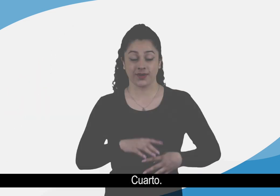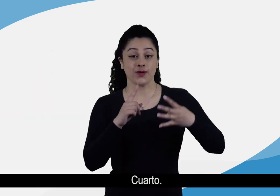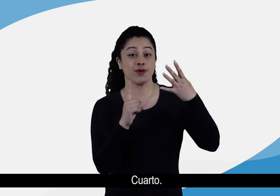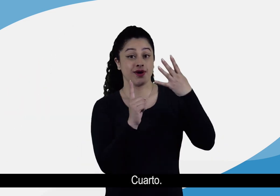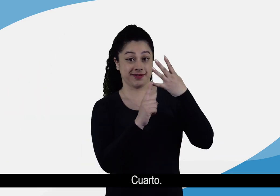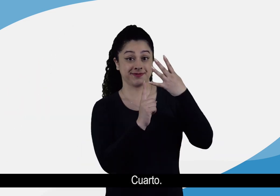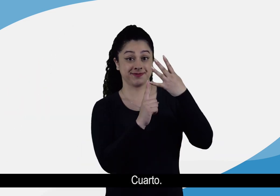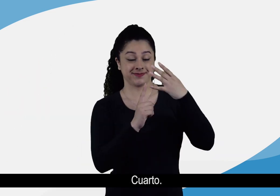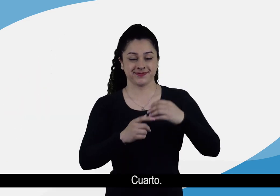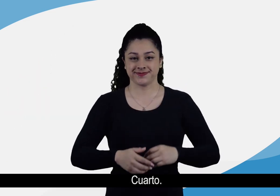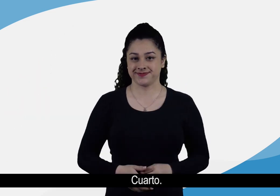Cuarto